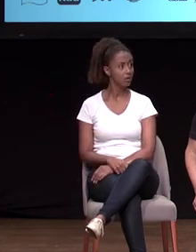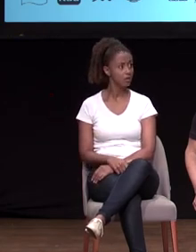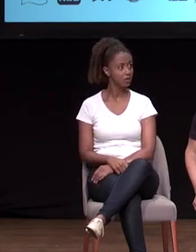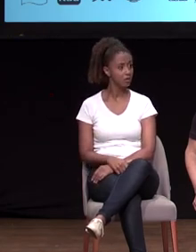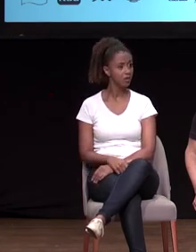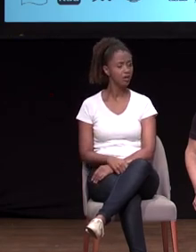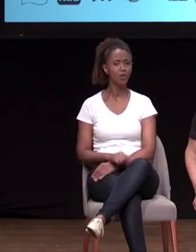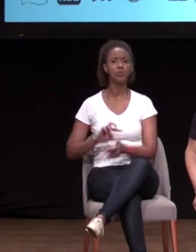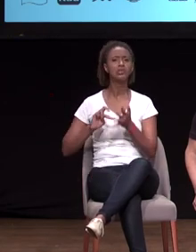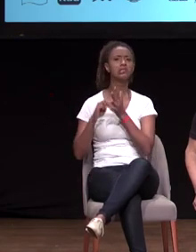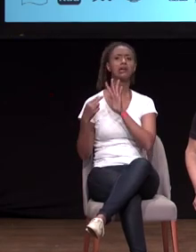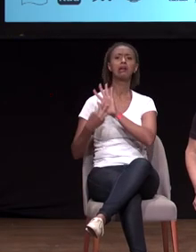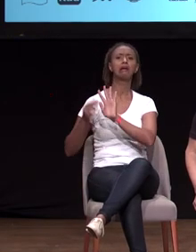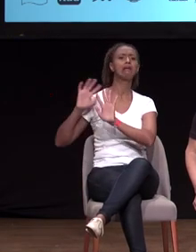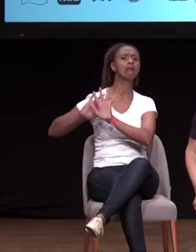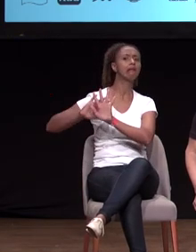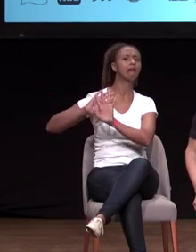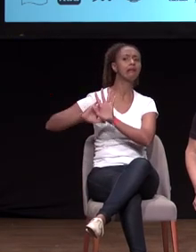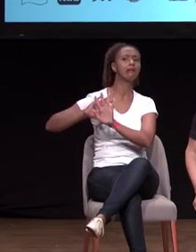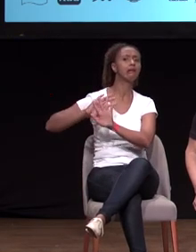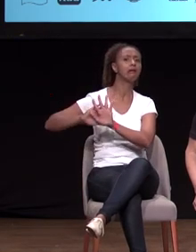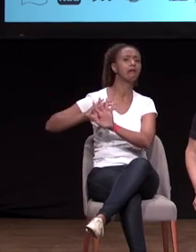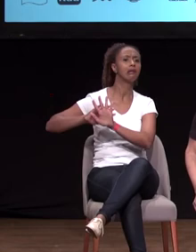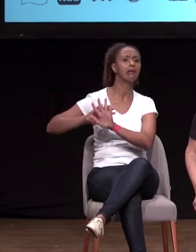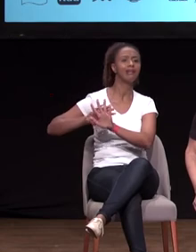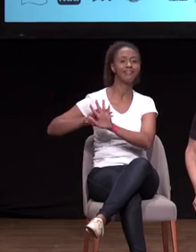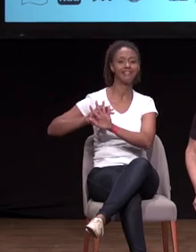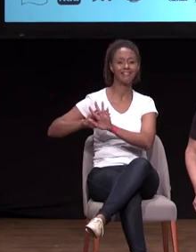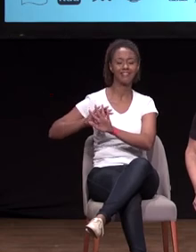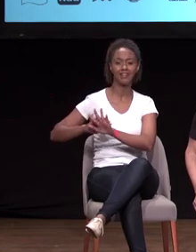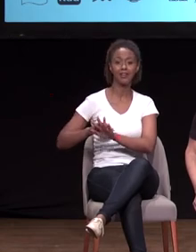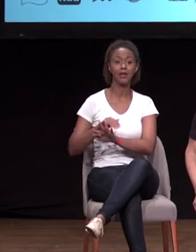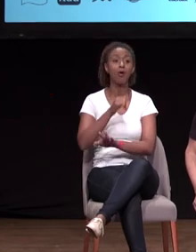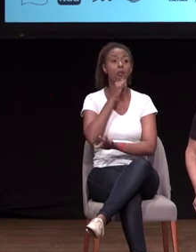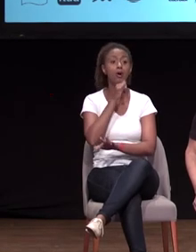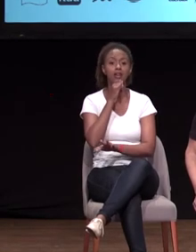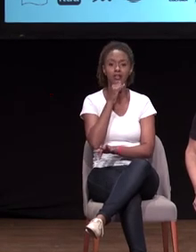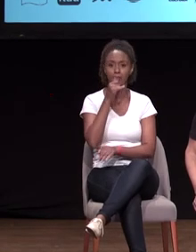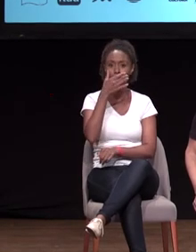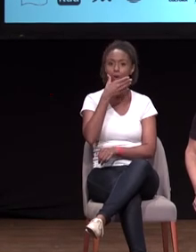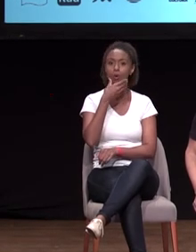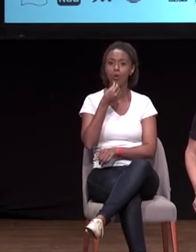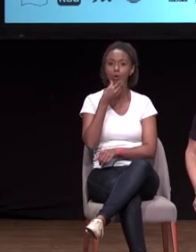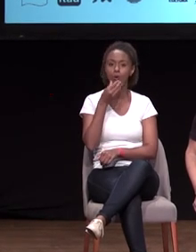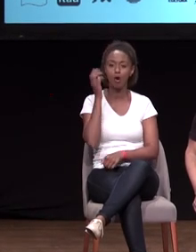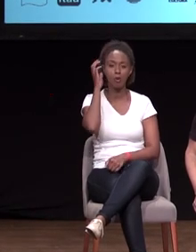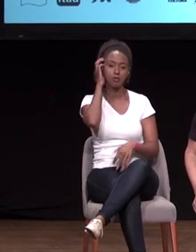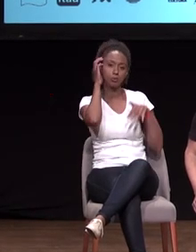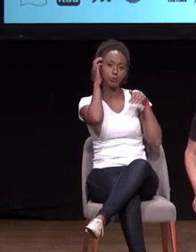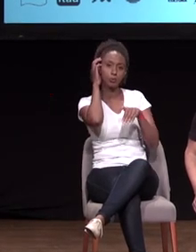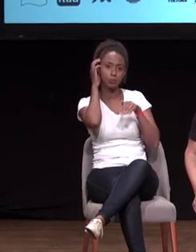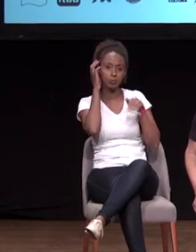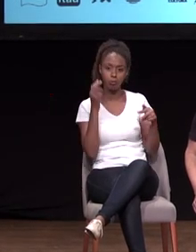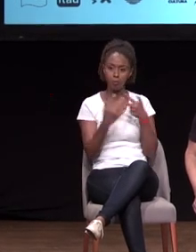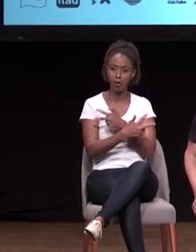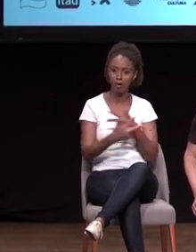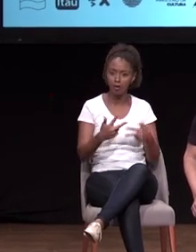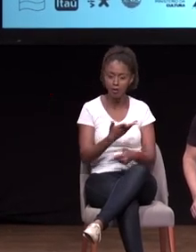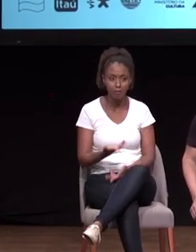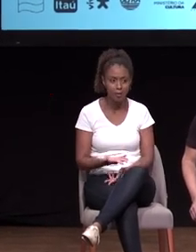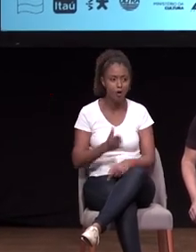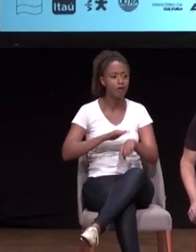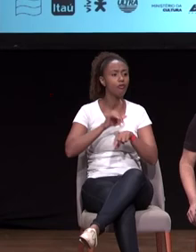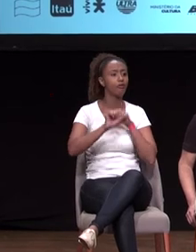que o dj de hip hop faz a mesma coisa dj o os